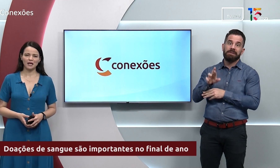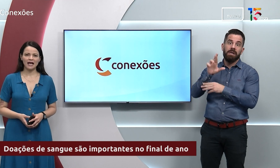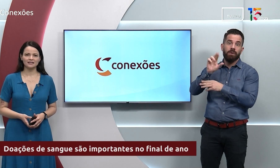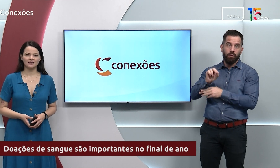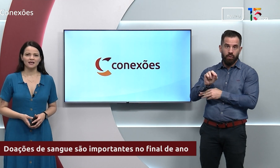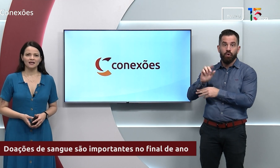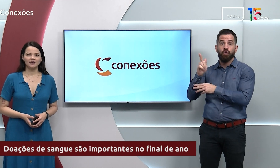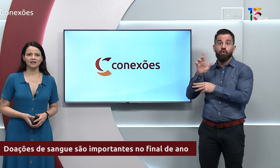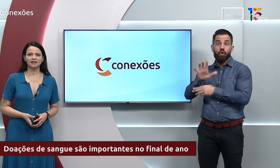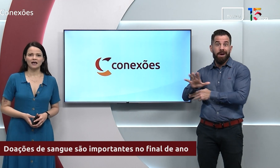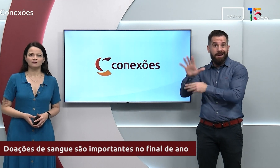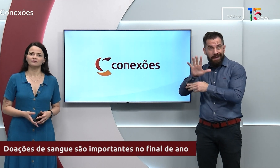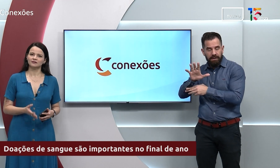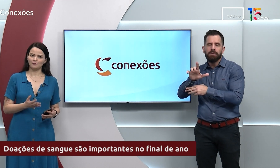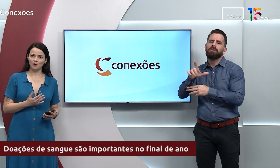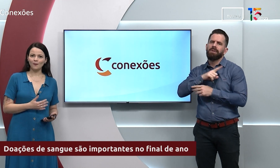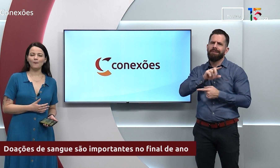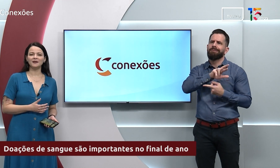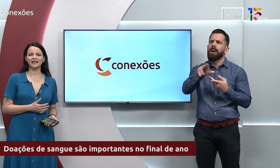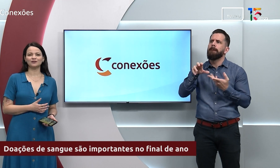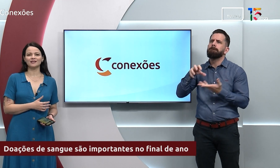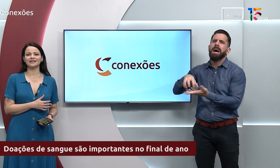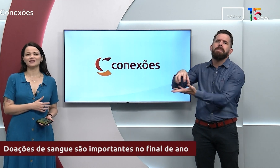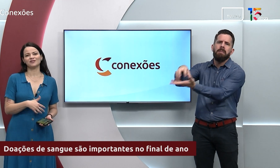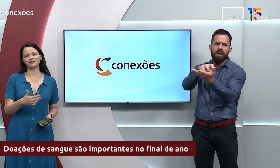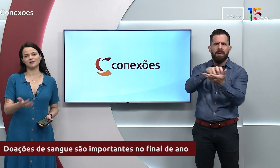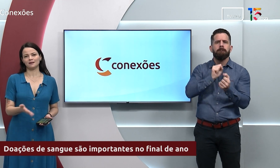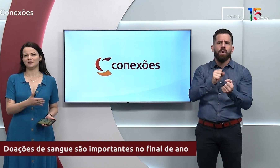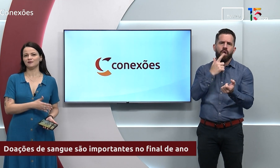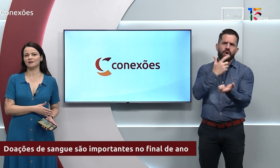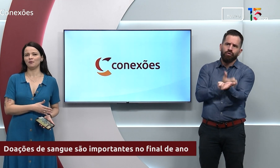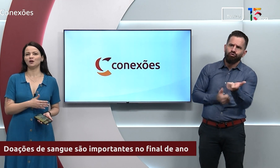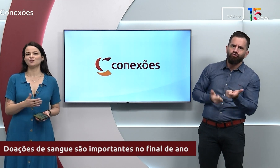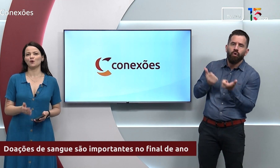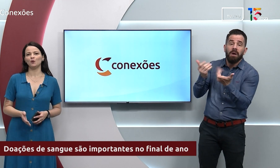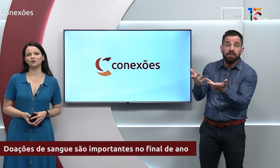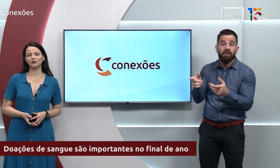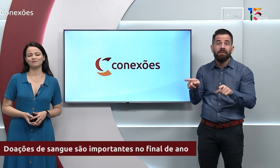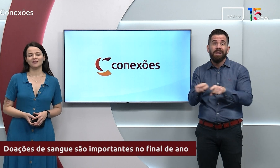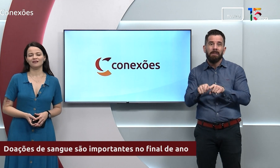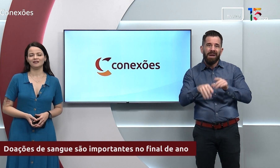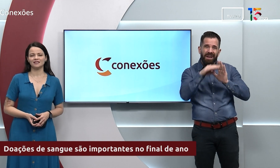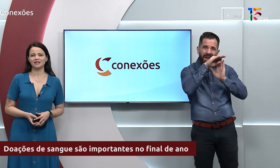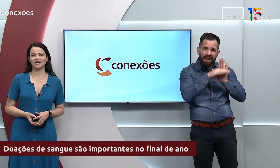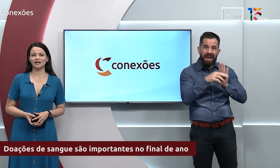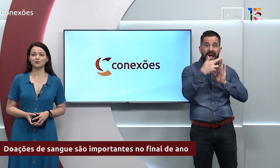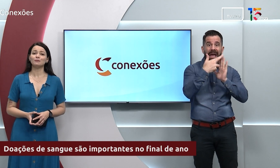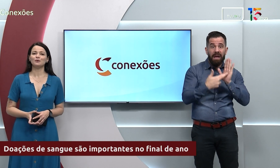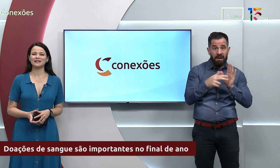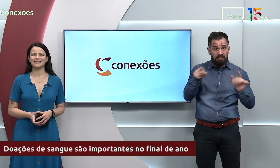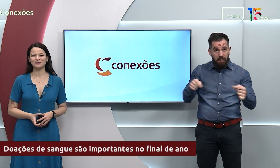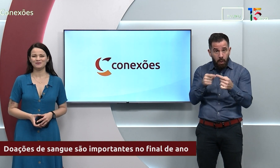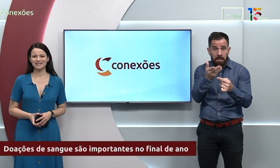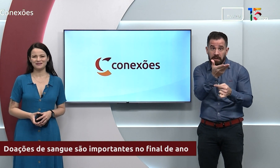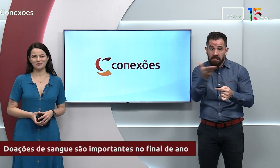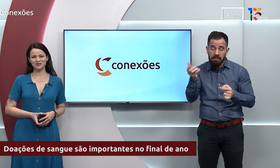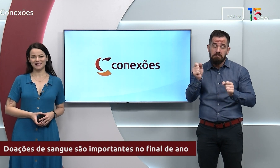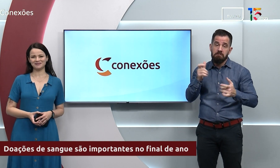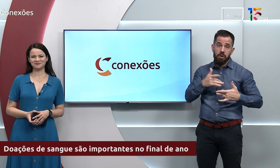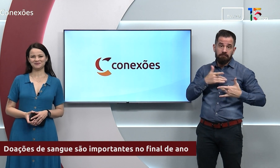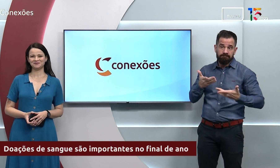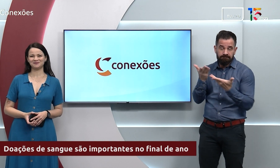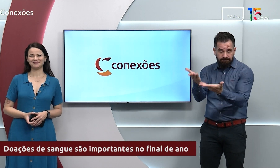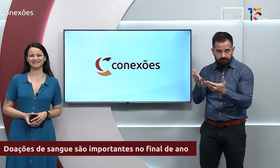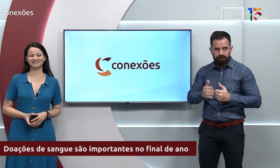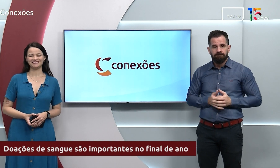de Goiás. E claro, bom acompanhar todas essas dicas para saber se você pode ou não fazer a sua boa ação nesse final de